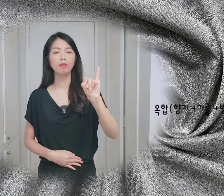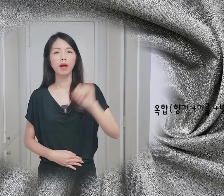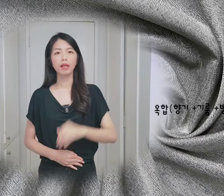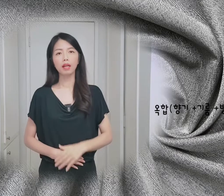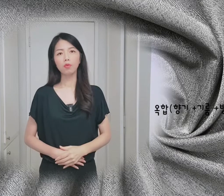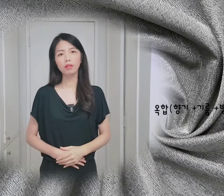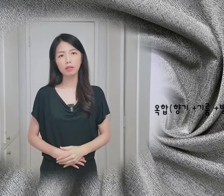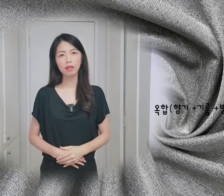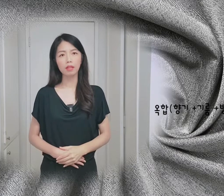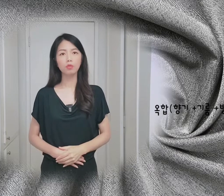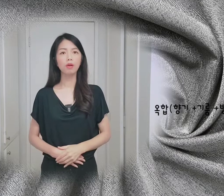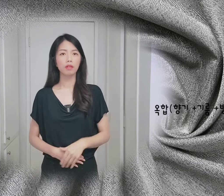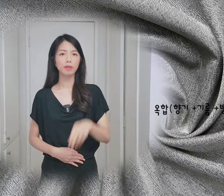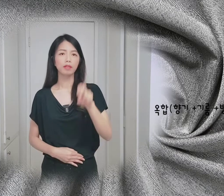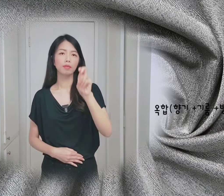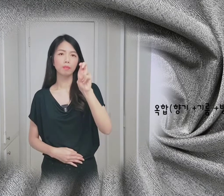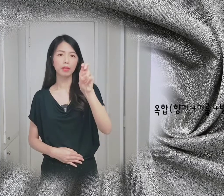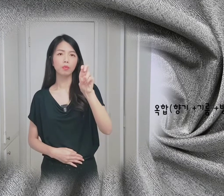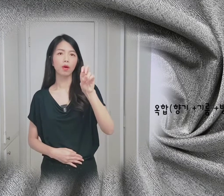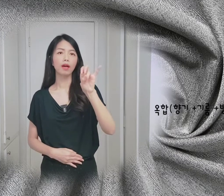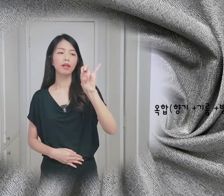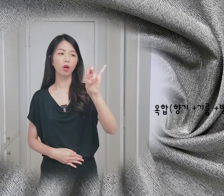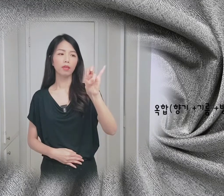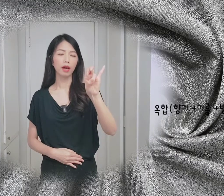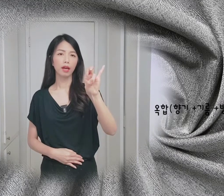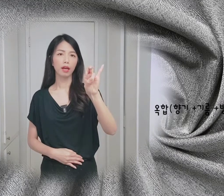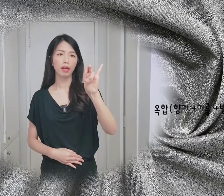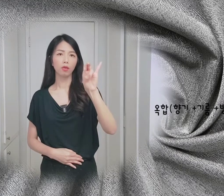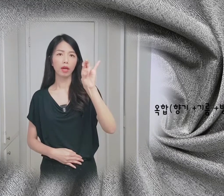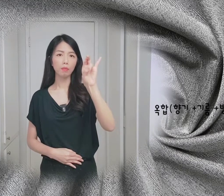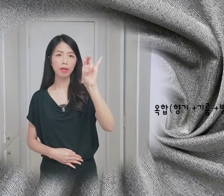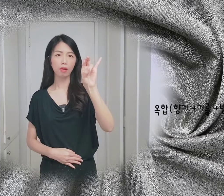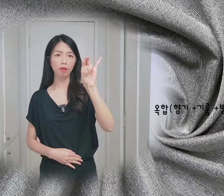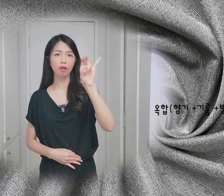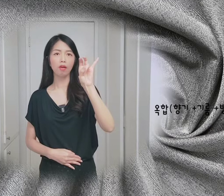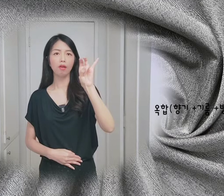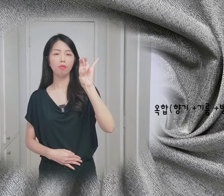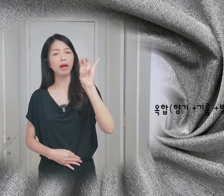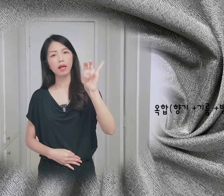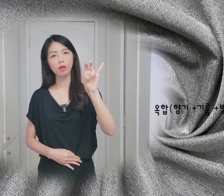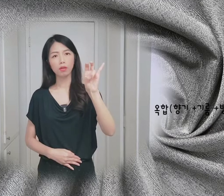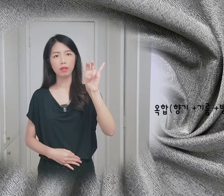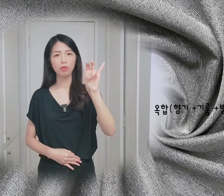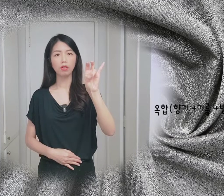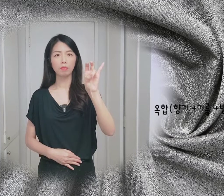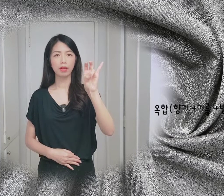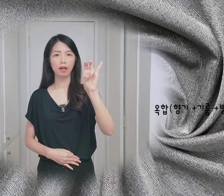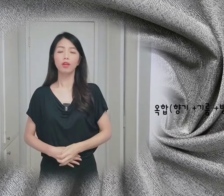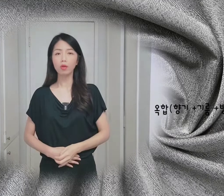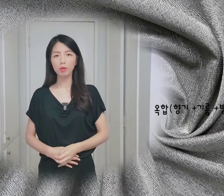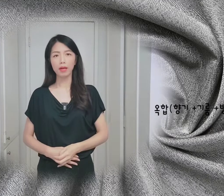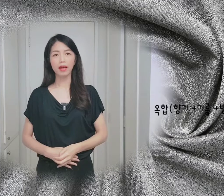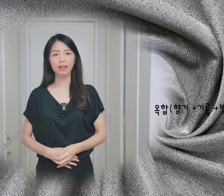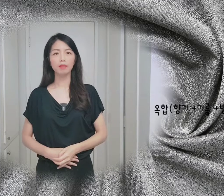여자인데요. 마리아라고 하는 뜻의 수어 이름은 미음과 여자 이렇게 합해서 마리아라고 하는 뜻의 수어가